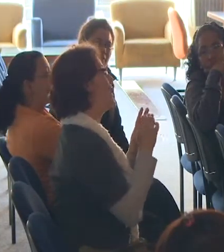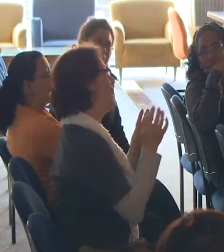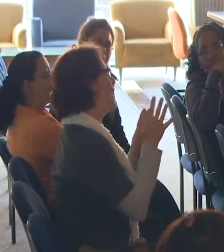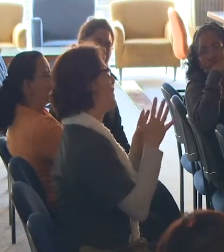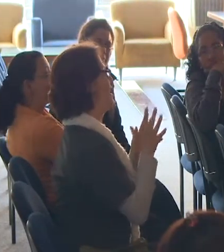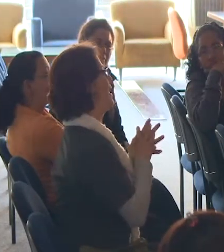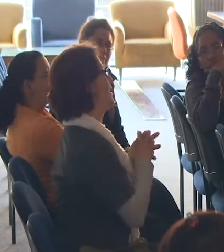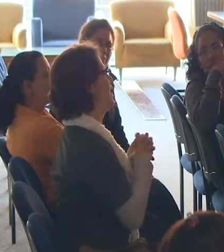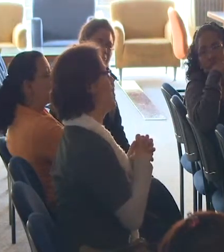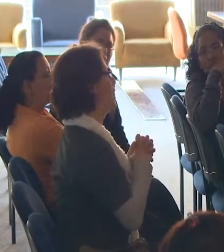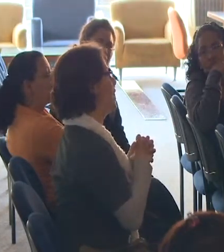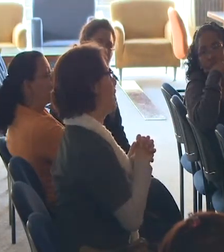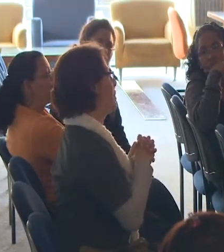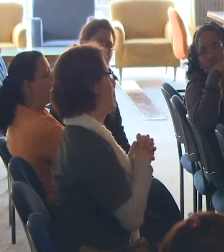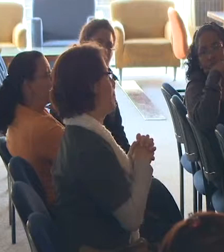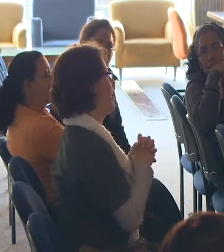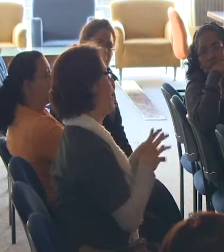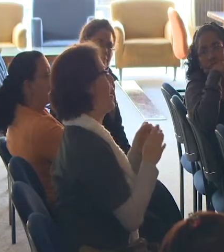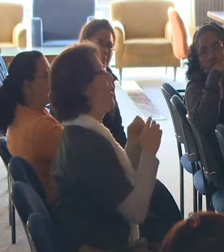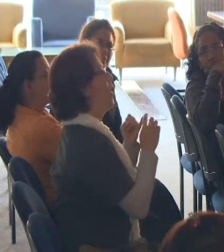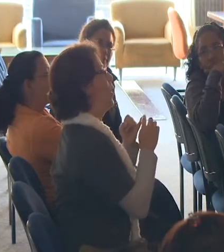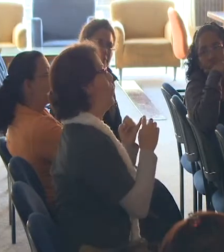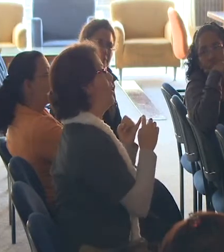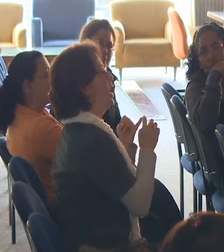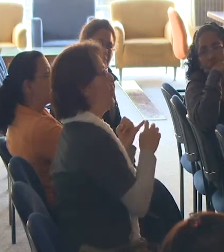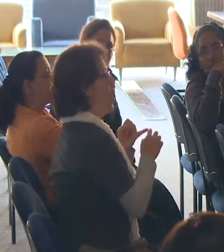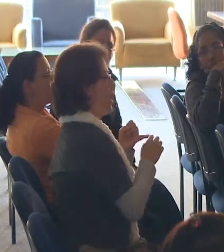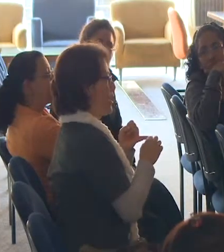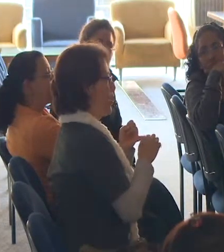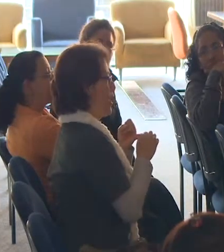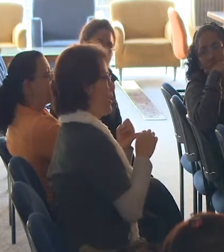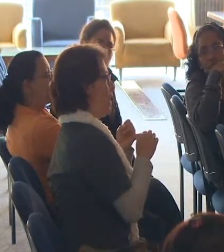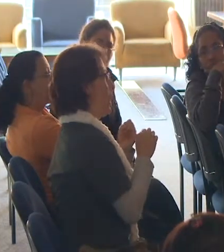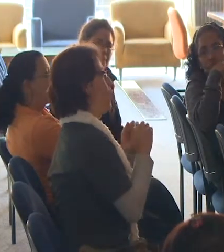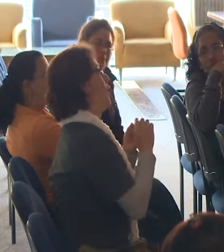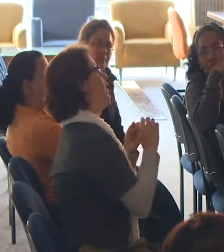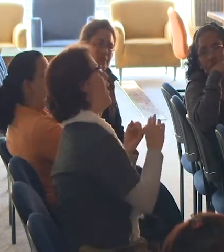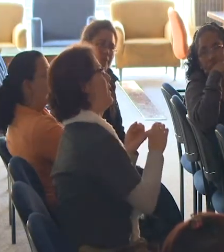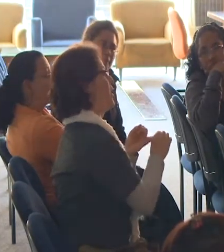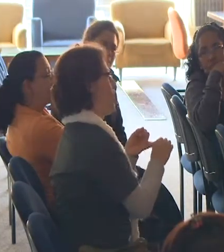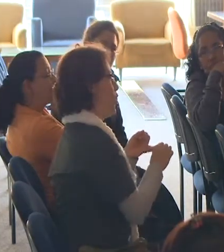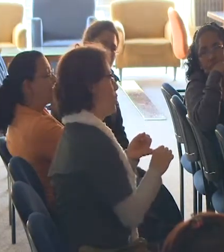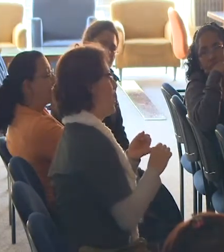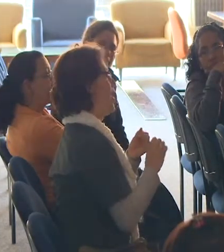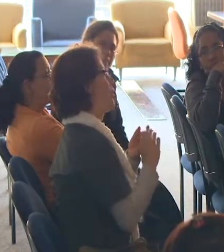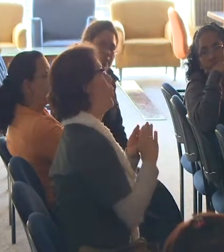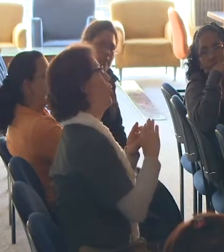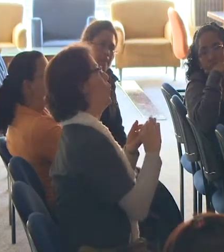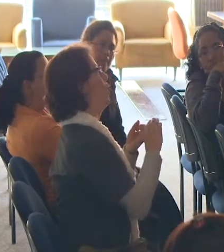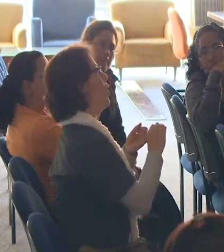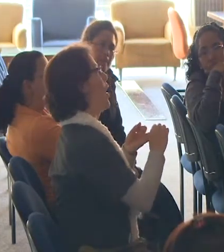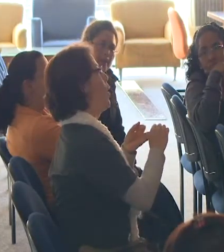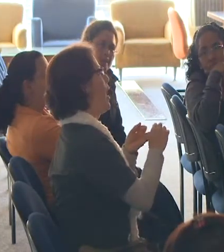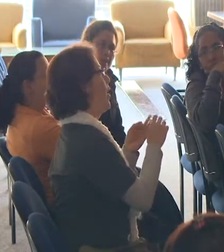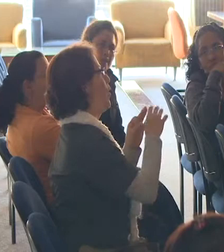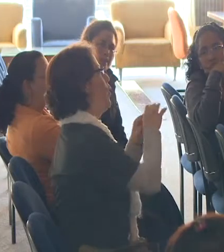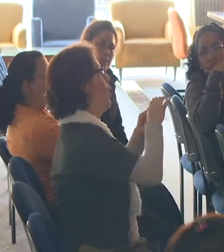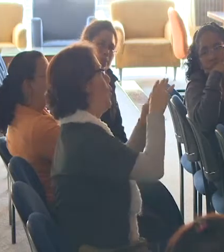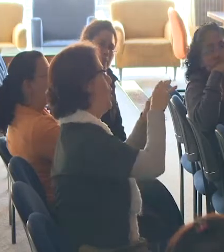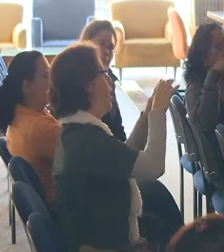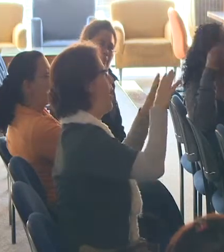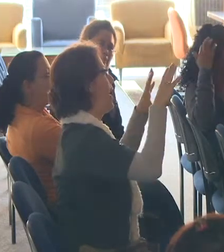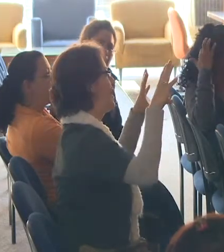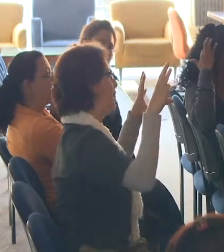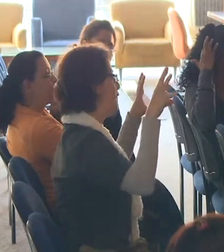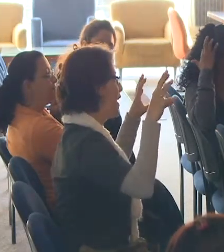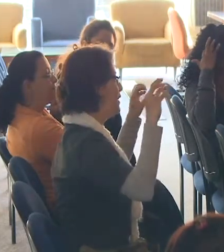ejercicio. Son una serie de estrategias que ellos tienen que aprender a manejar: un tiempo de respuesta, unas frases cortas, un